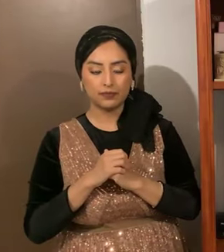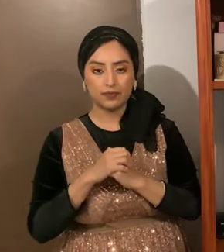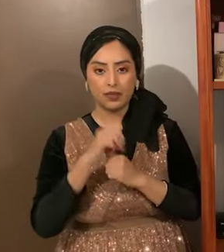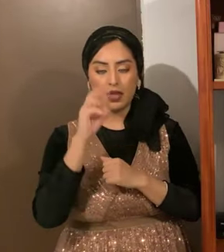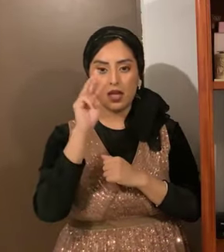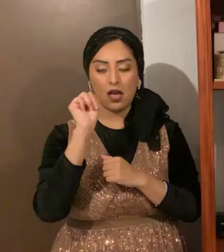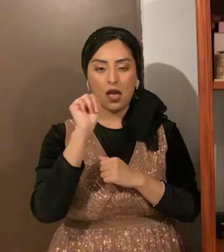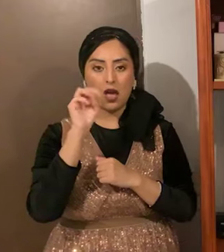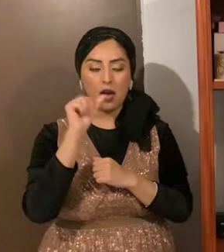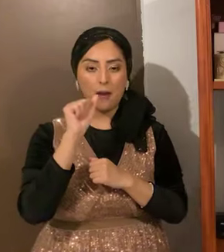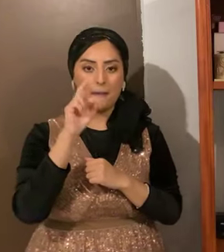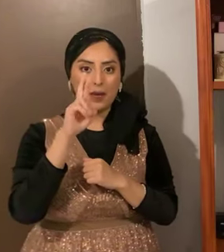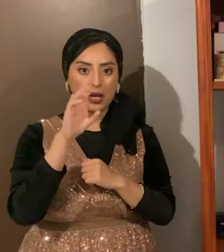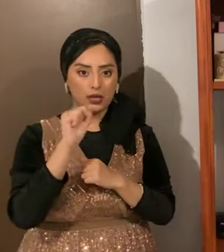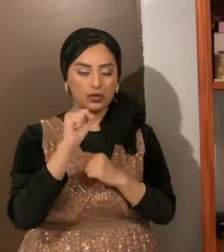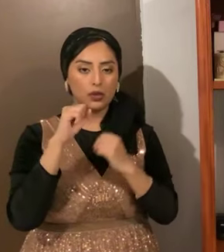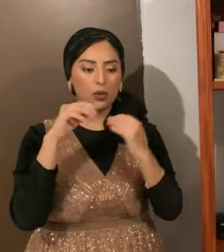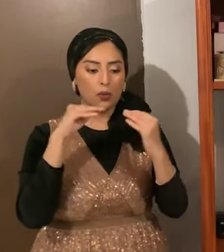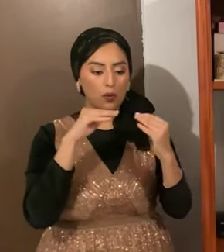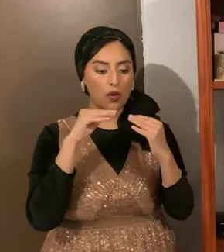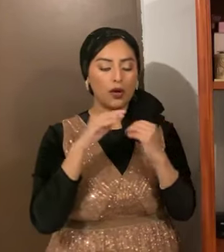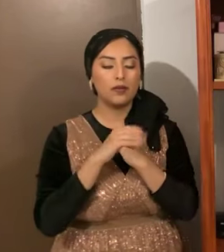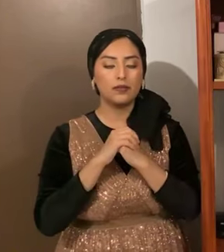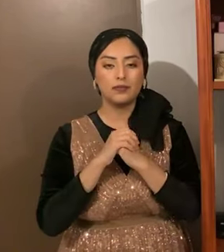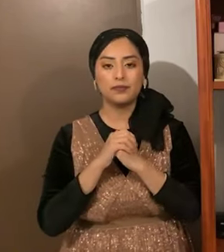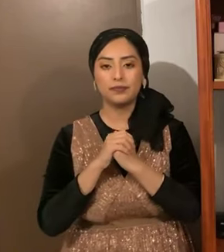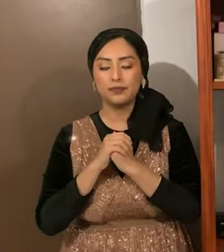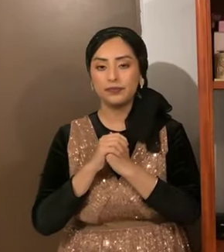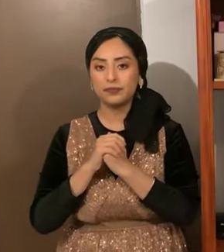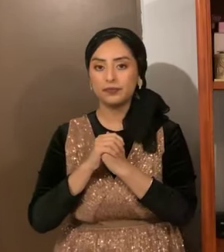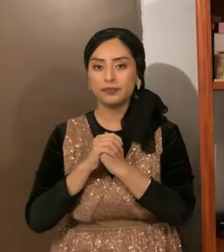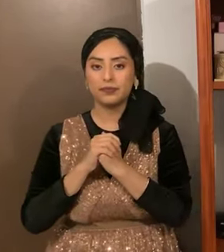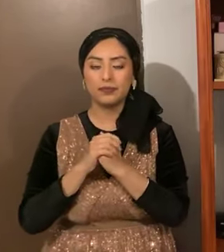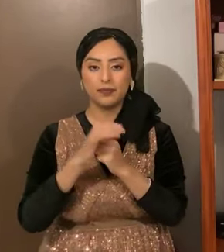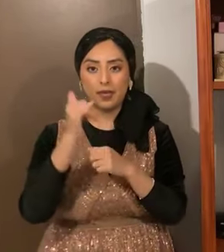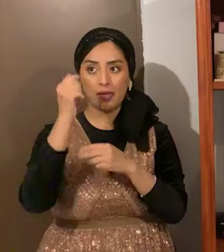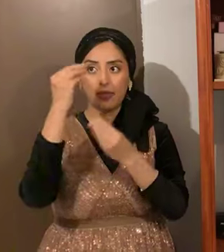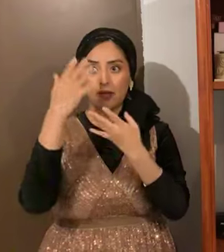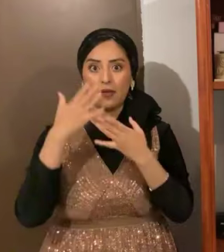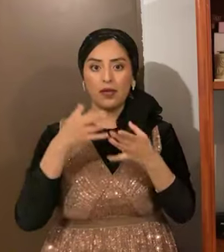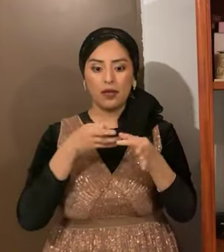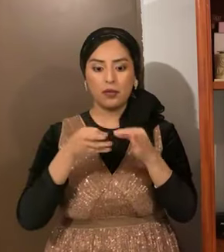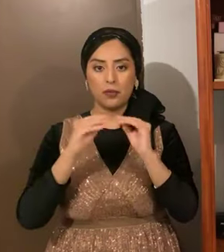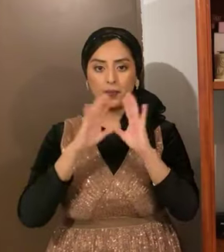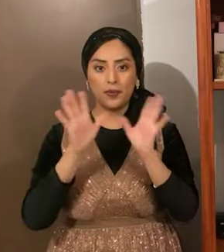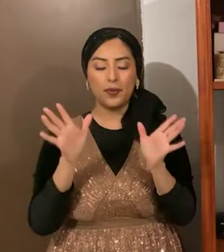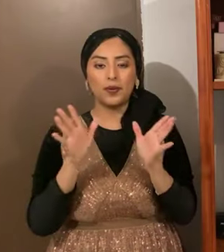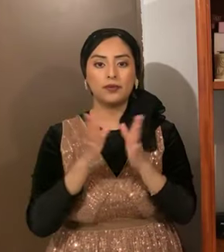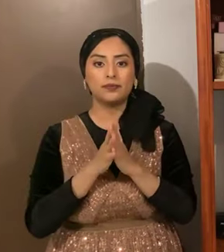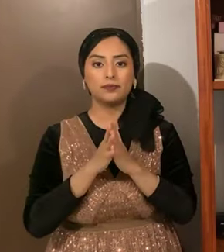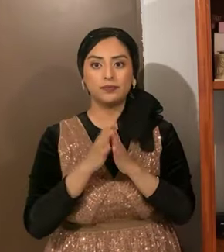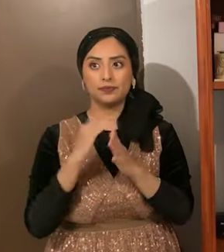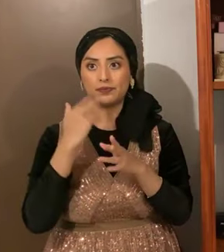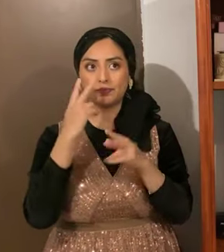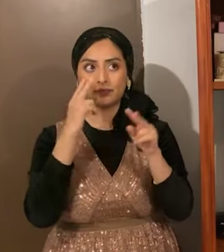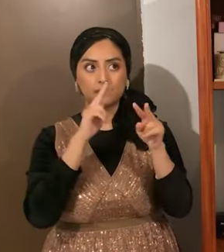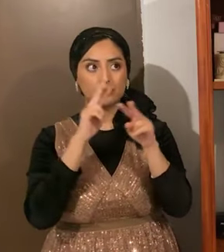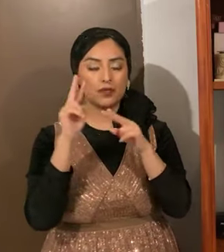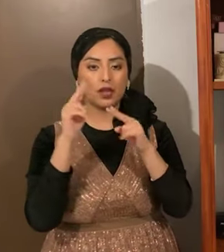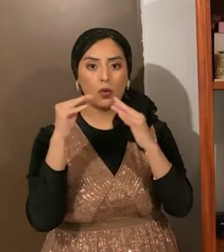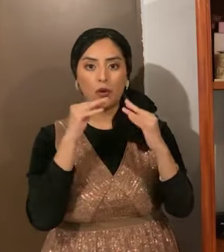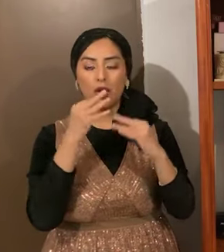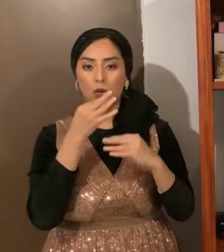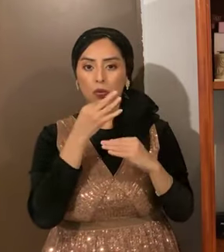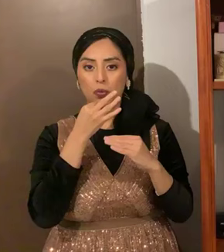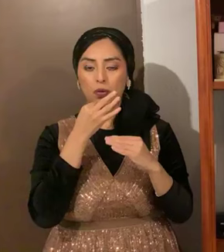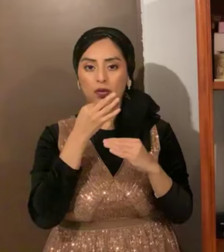la guerra. Y lógico, el Sol está en el aguador. Nos está hablando clarísimo aquí. Vemos los tambores de guerra de que